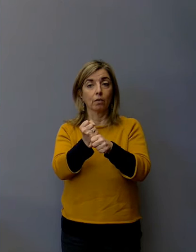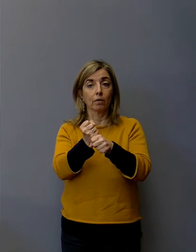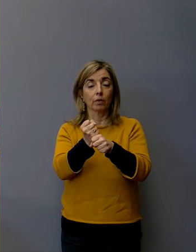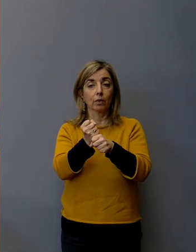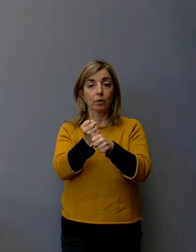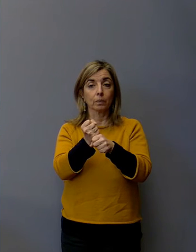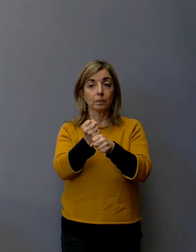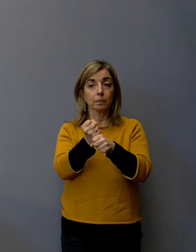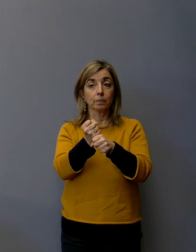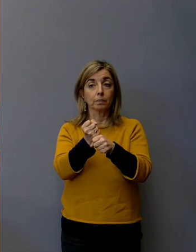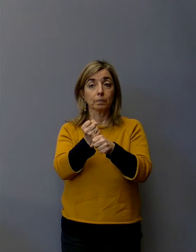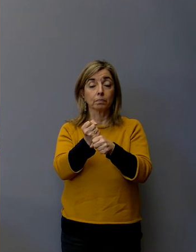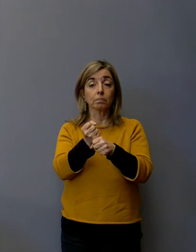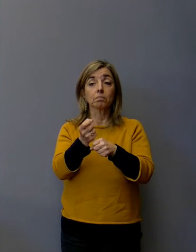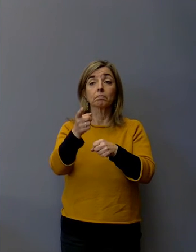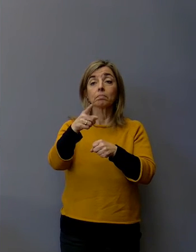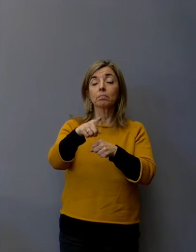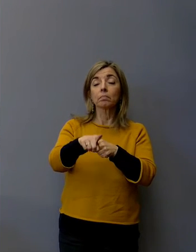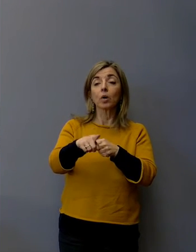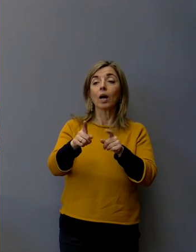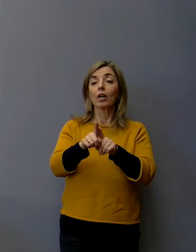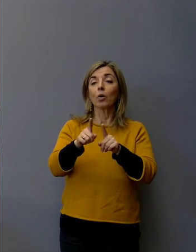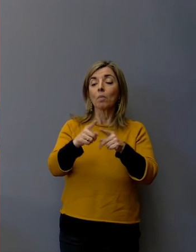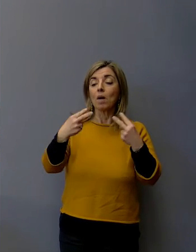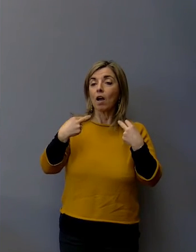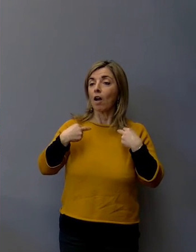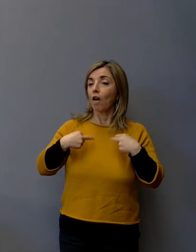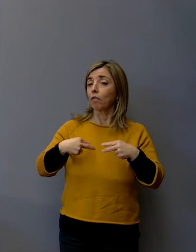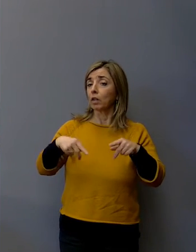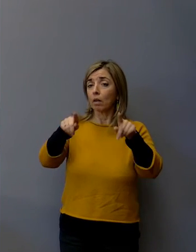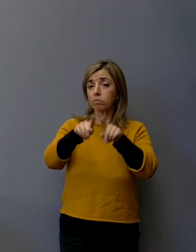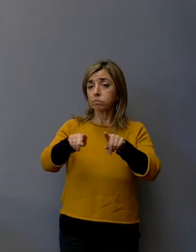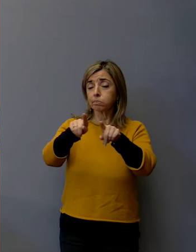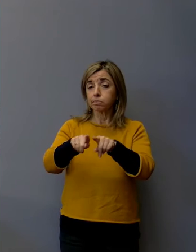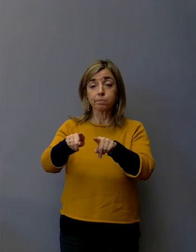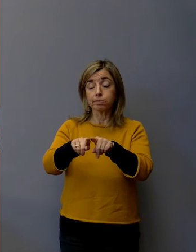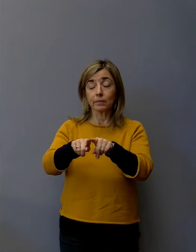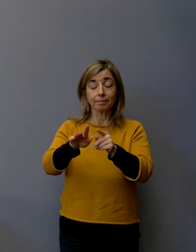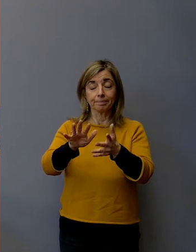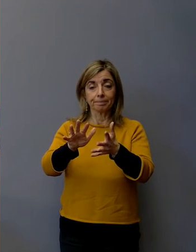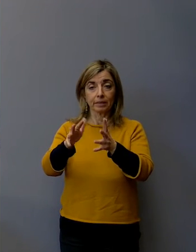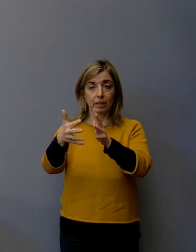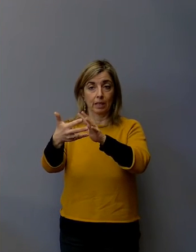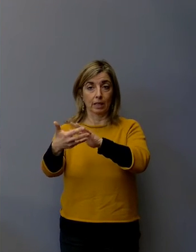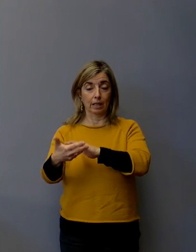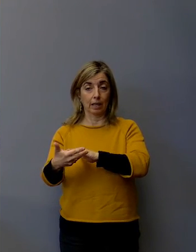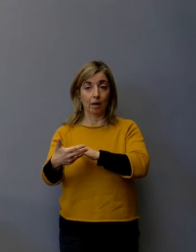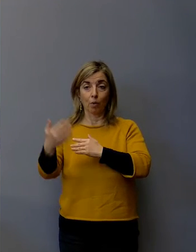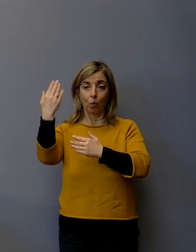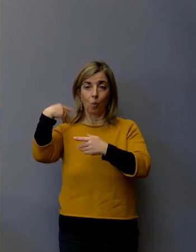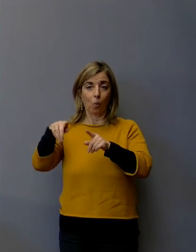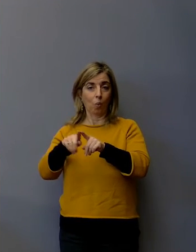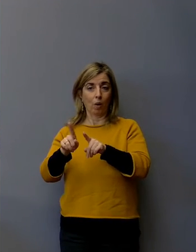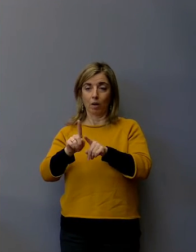della del tenore di vita che non sarà più quello di prima però il discorso è come approcciamo